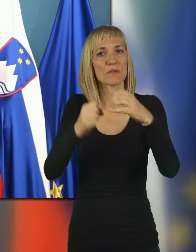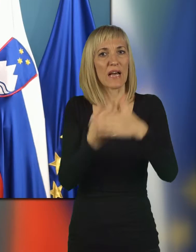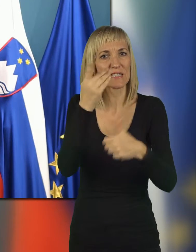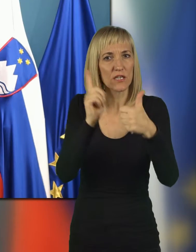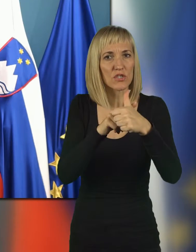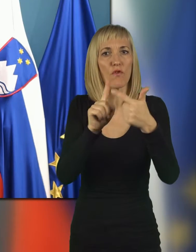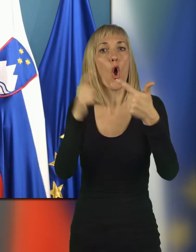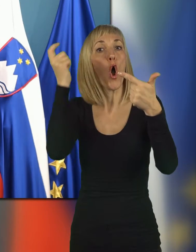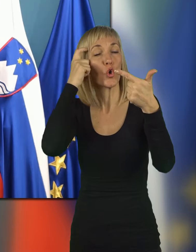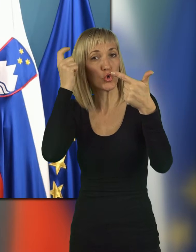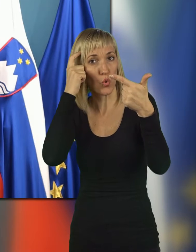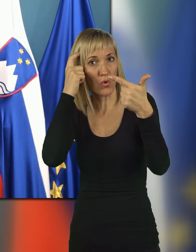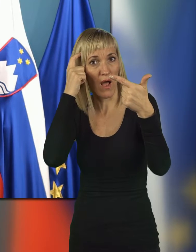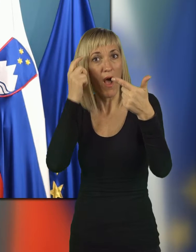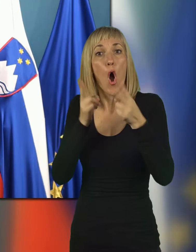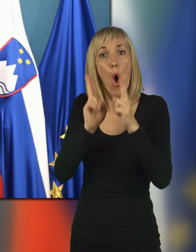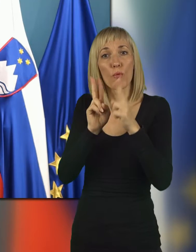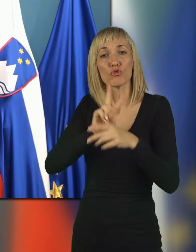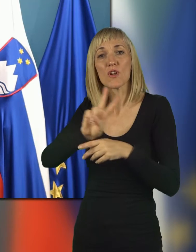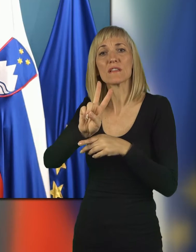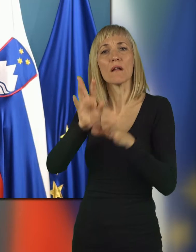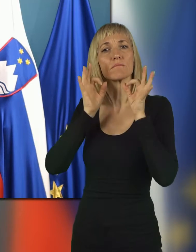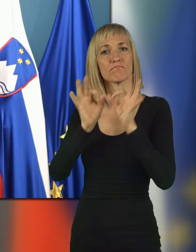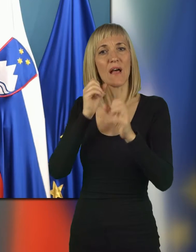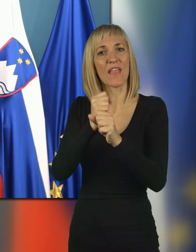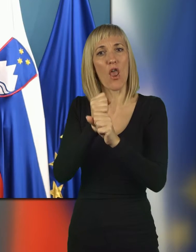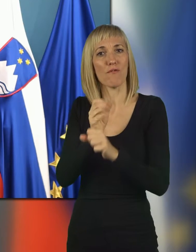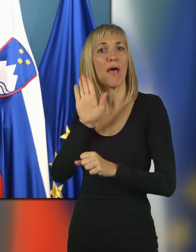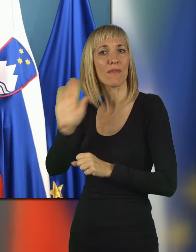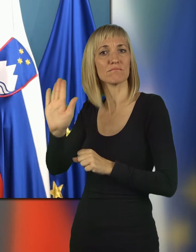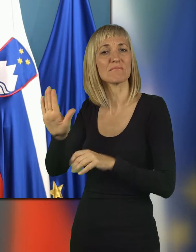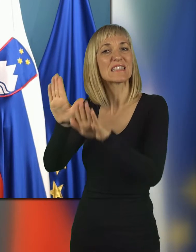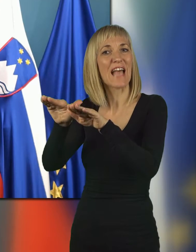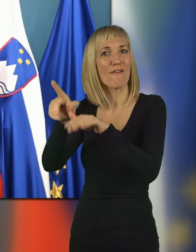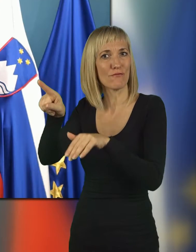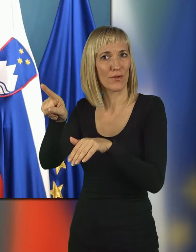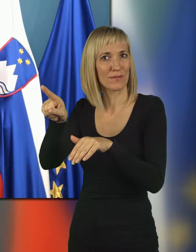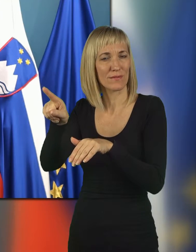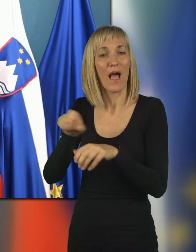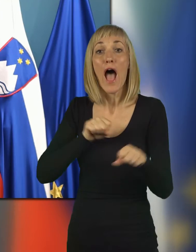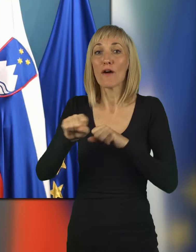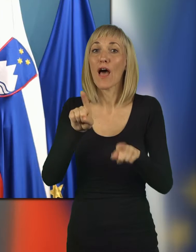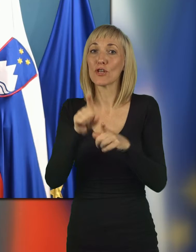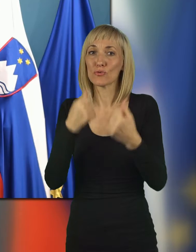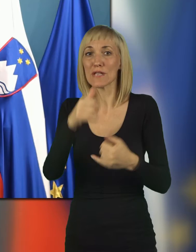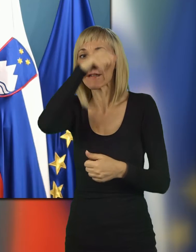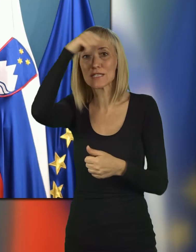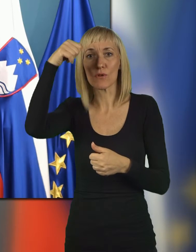za kulturo, omogočili nadaljnjo kvalitetno delovanje tega zavoda. Vlada je tudi